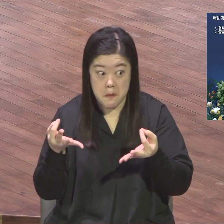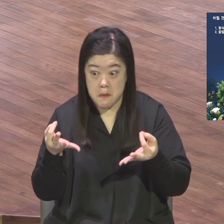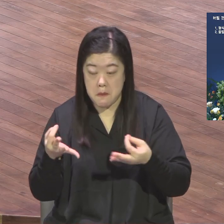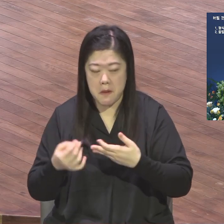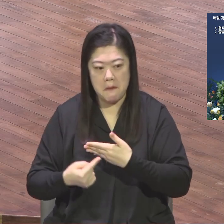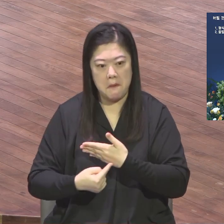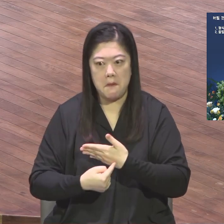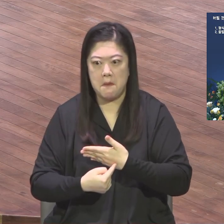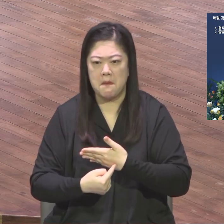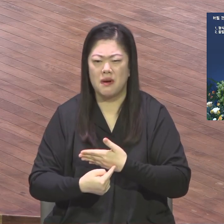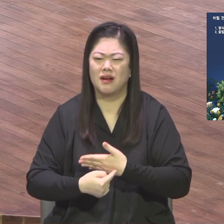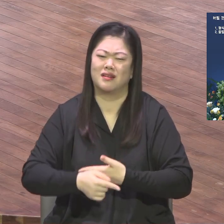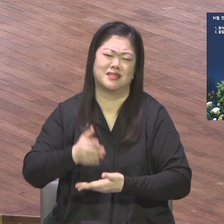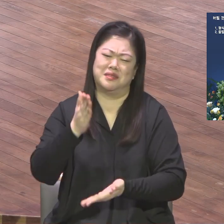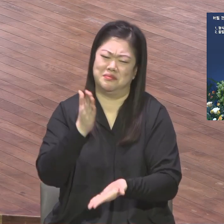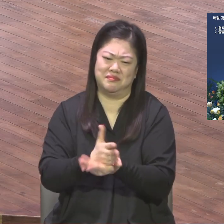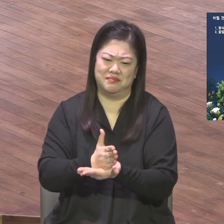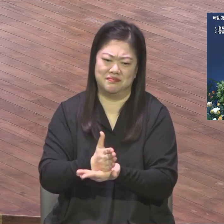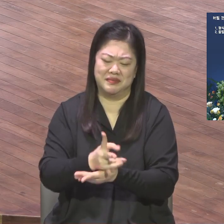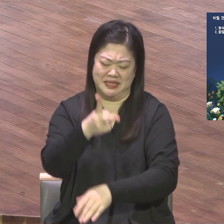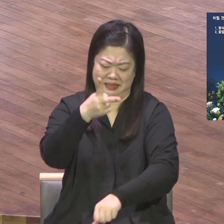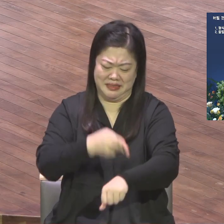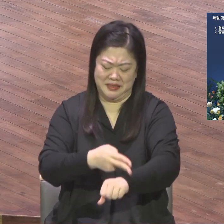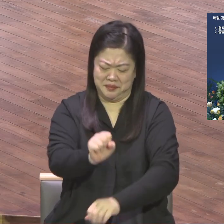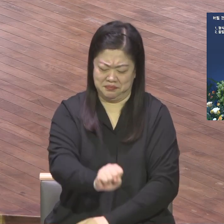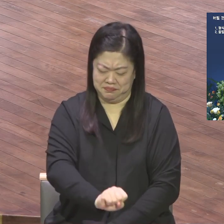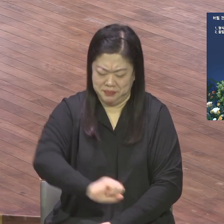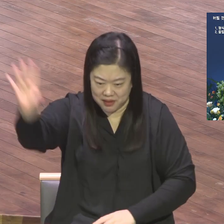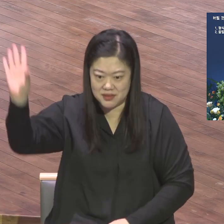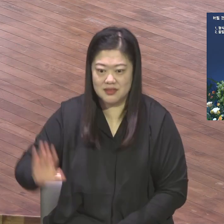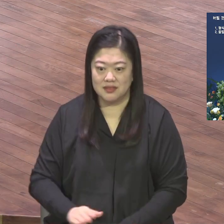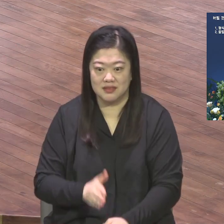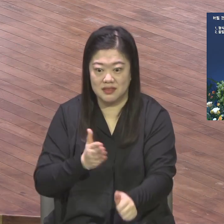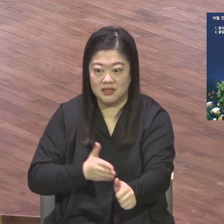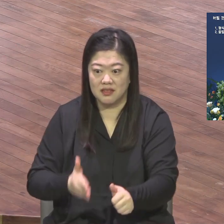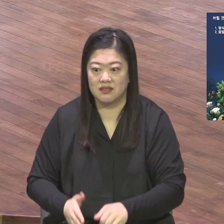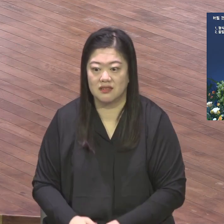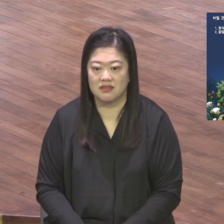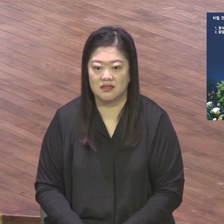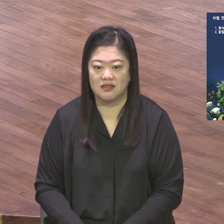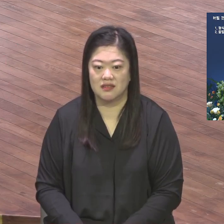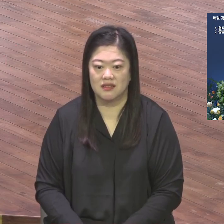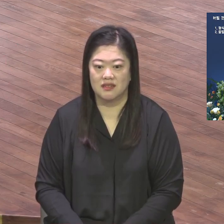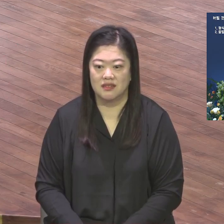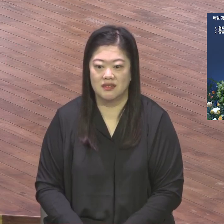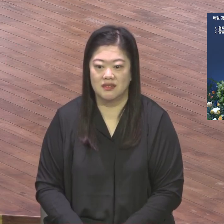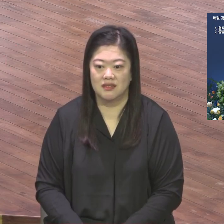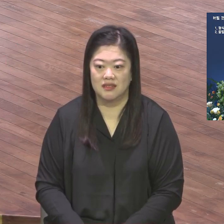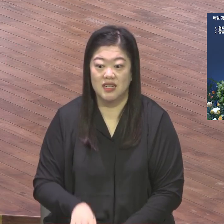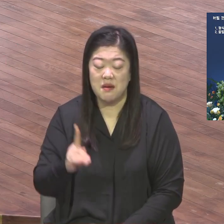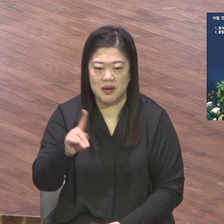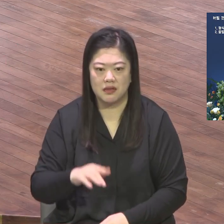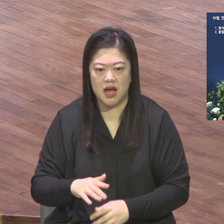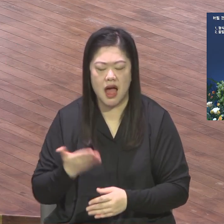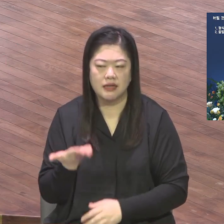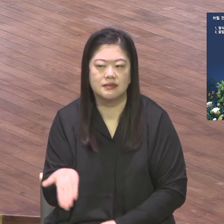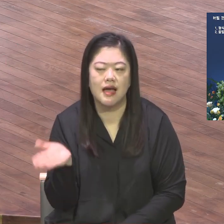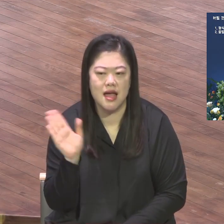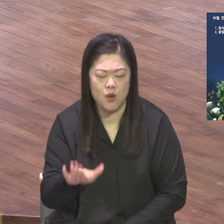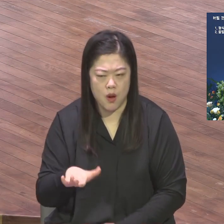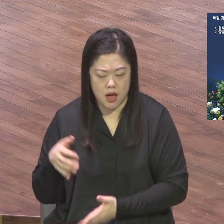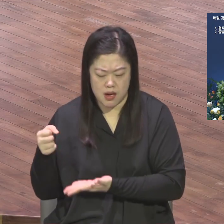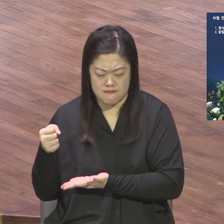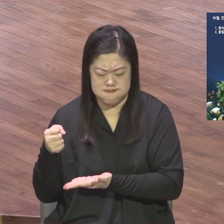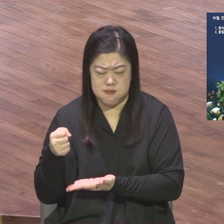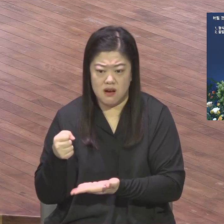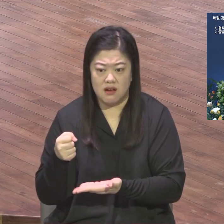나 중심의 종교생활 그 청산하세요. 그런 거 해봐야 아무 소용없어요. 아무 은혜 안 됩니다. 믿음 안